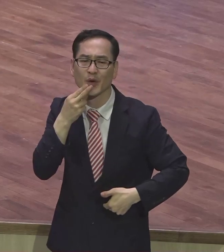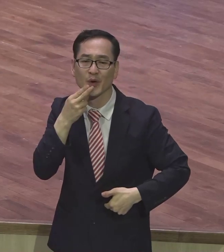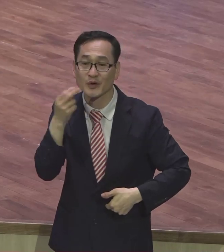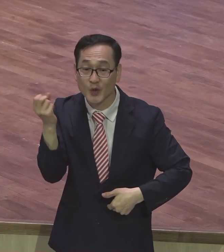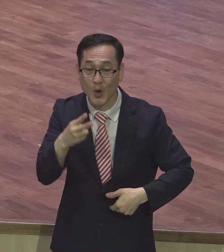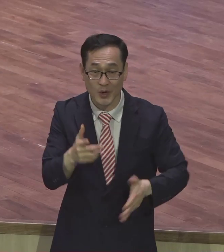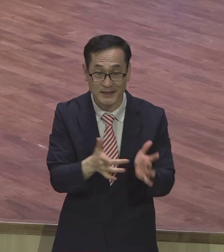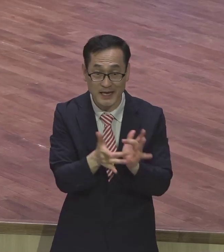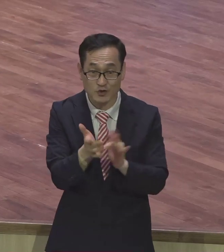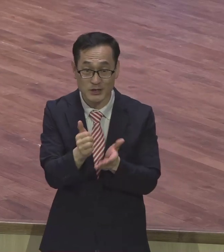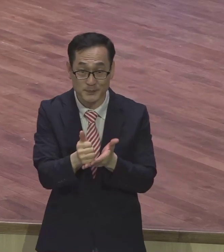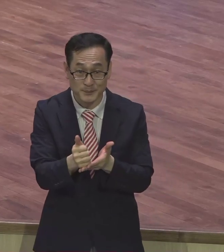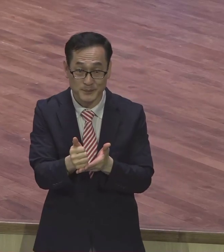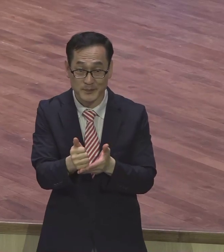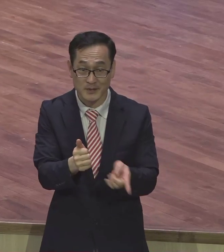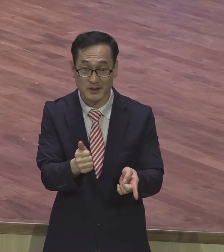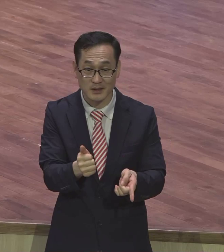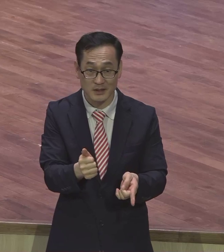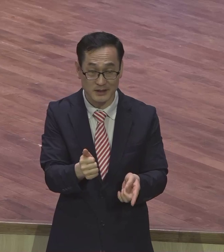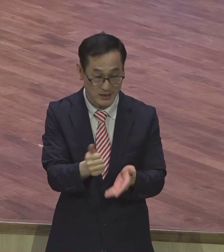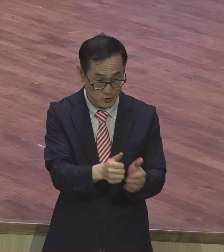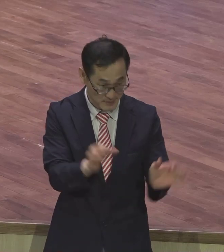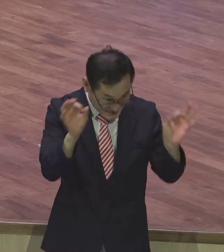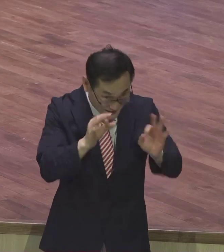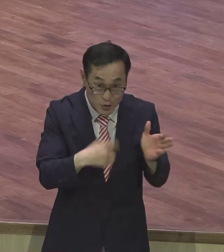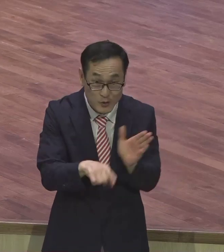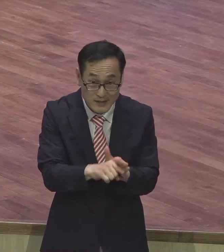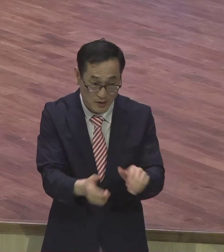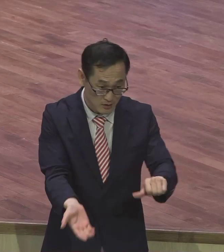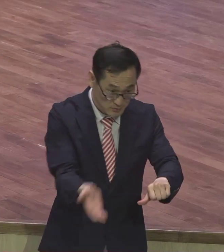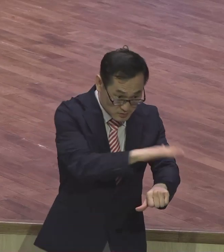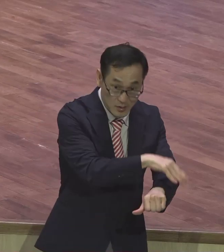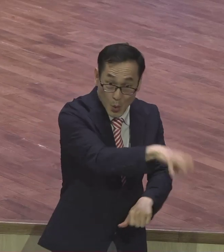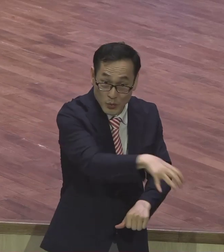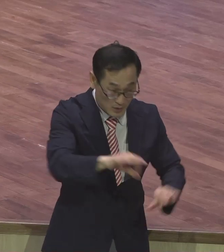그리스도를 찾아보려고 죽은 자 사이에서 돌아다닐 필요 없다